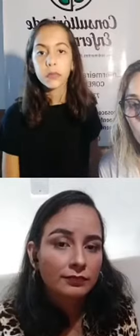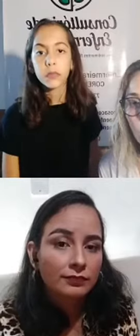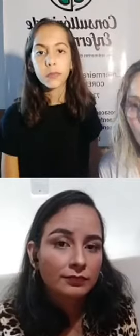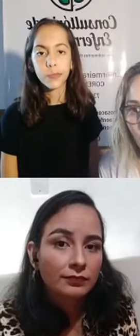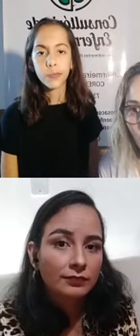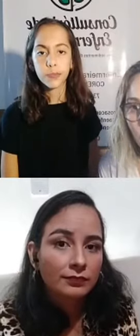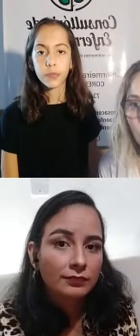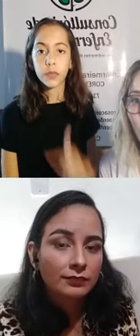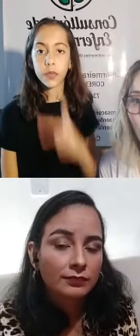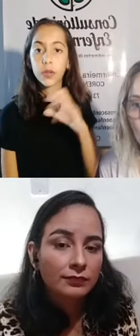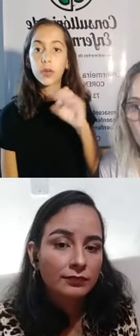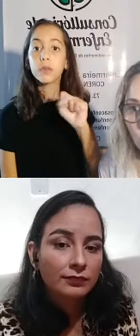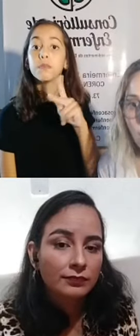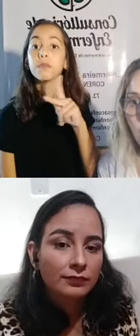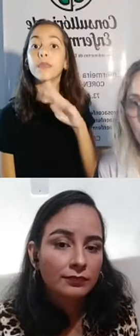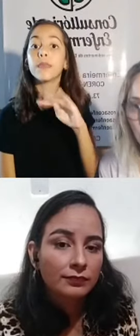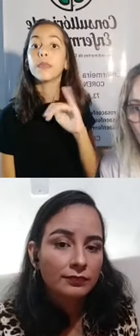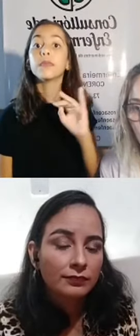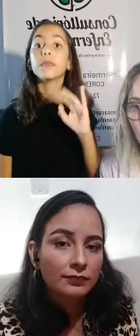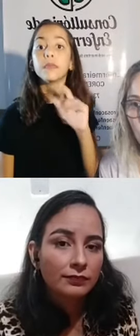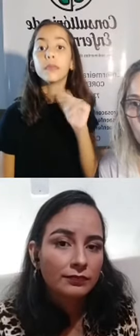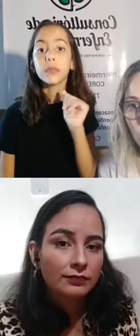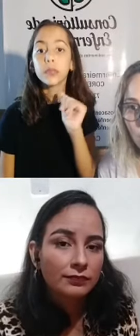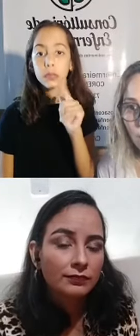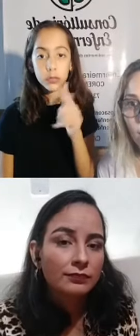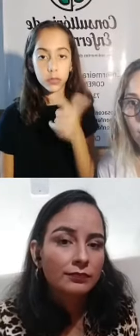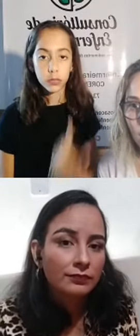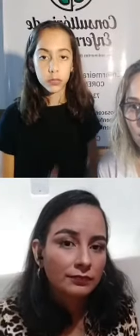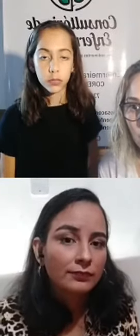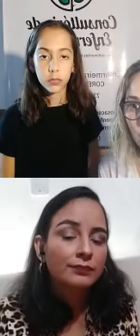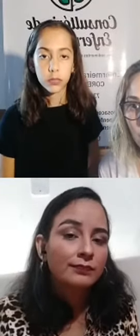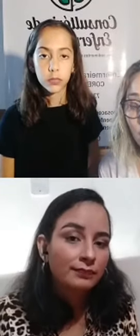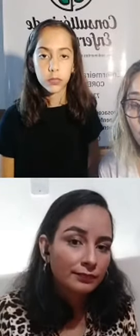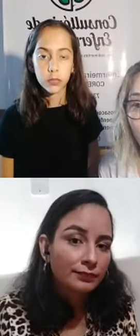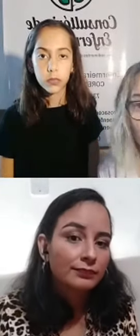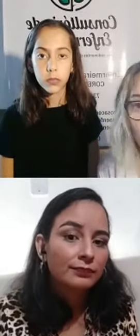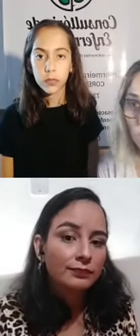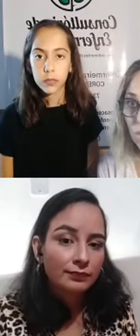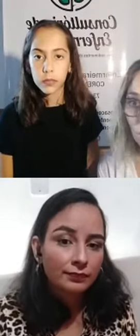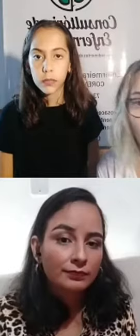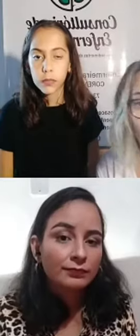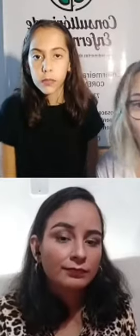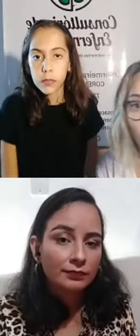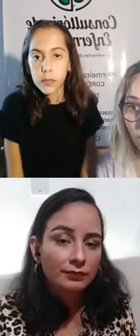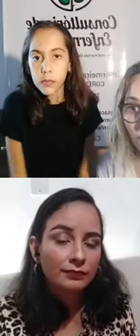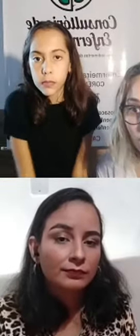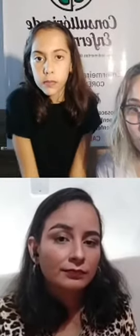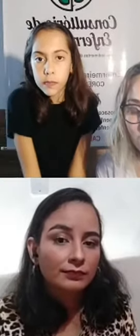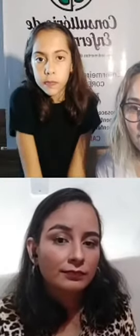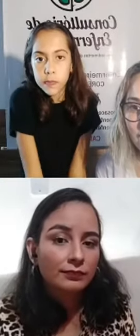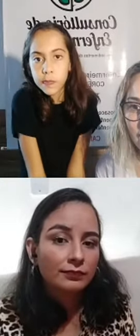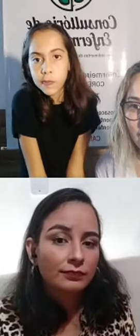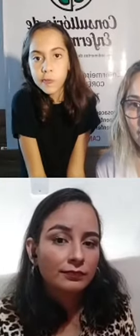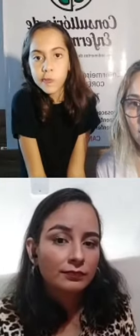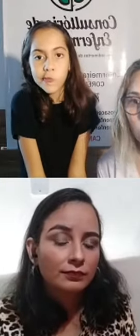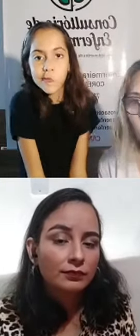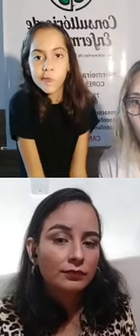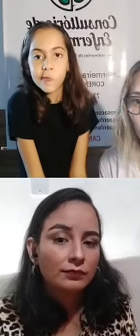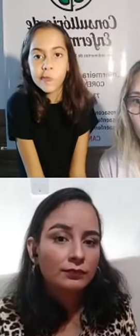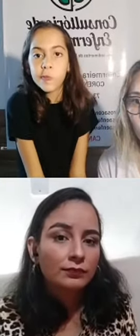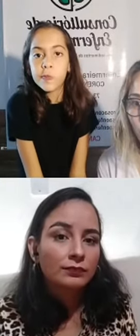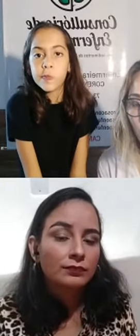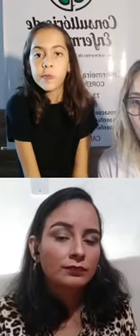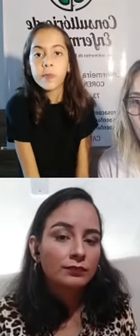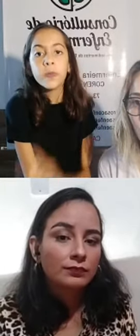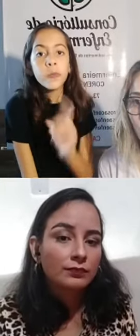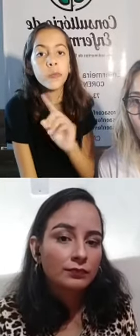de hospitalar para um possível internamento, que a gente vê que a demanda está alta, a gente não está tendo leitos. Então, isso